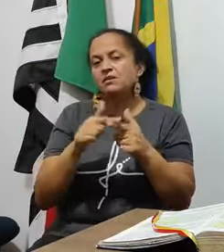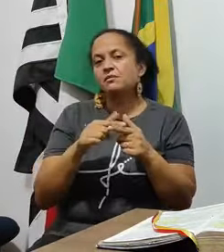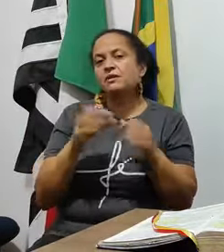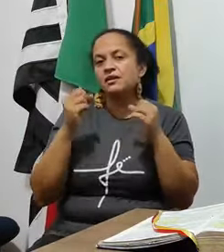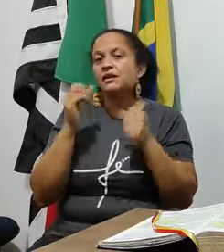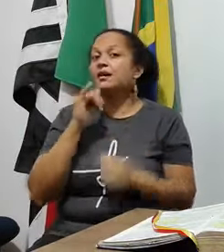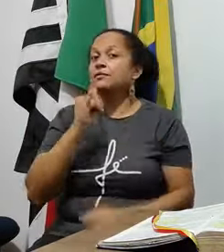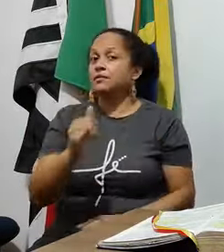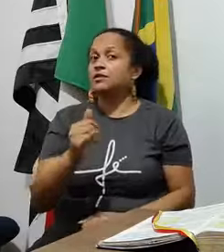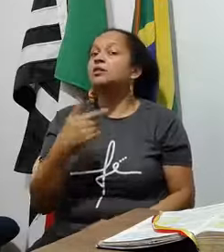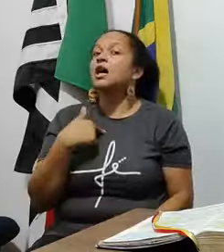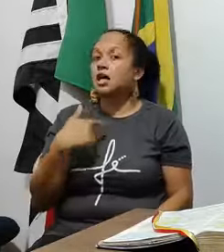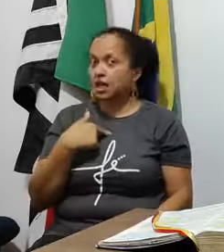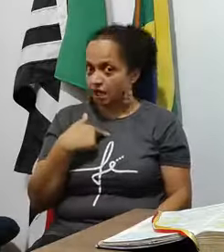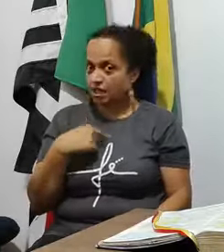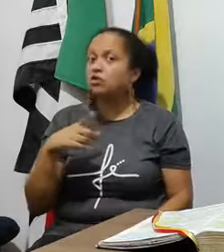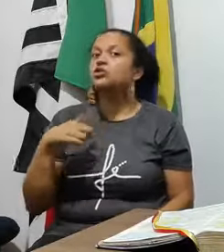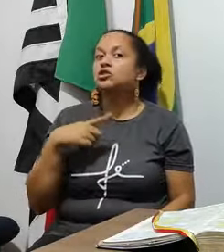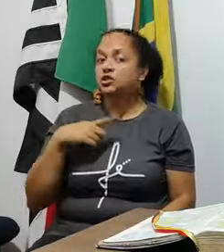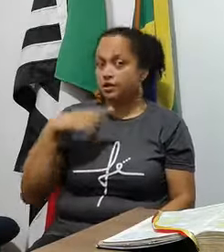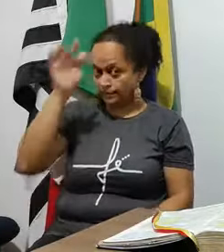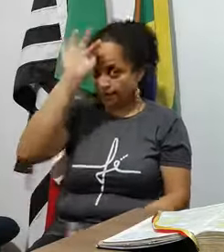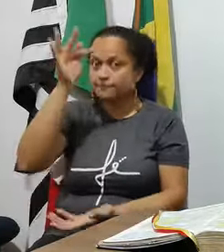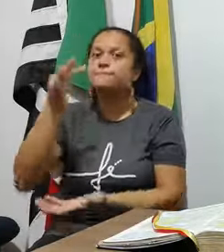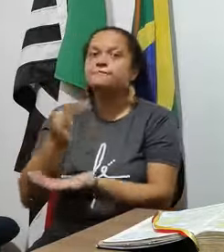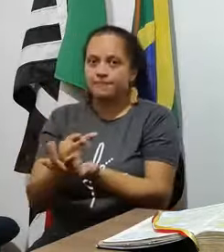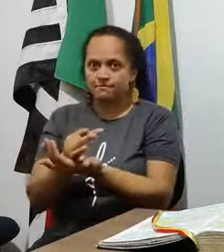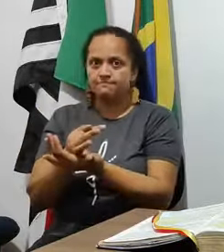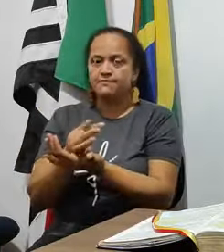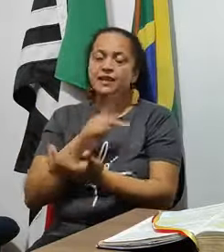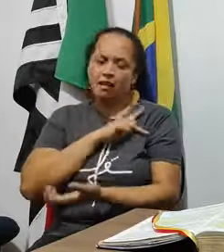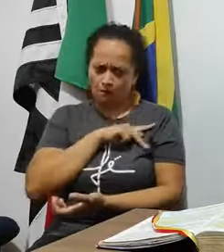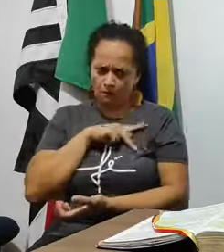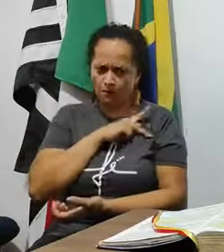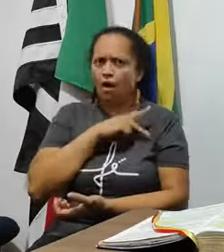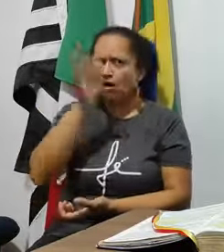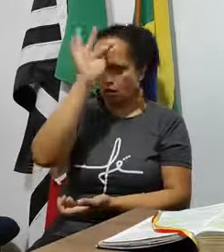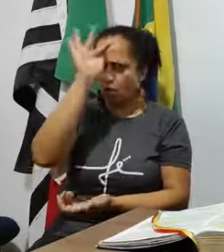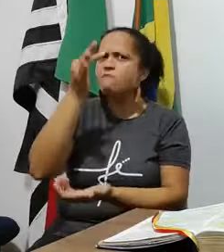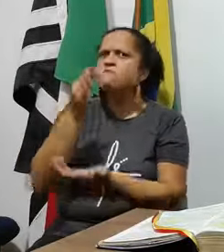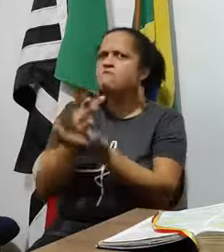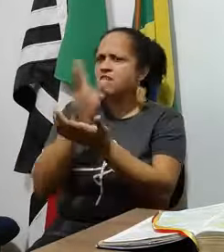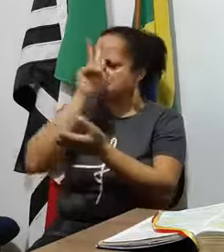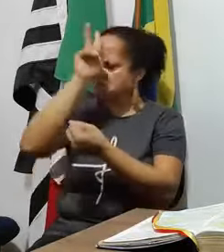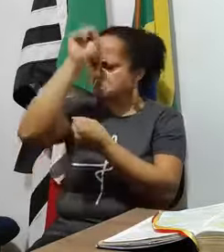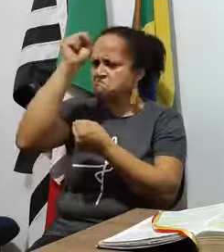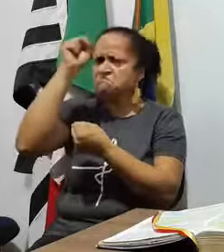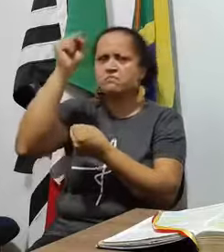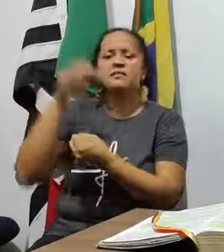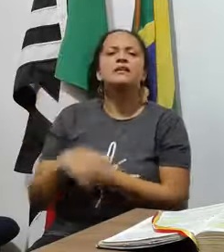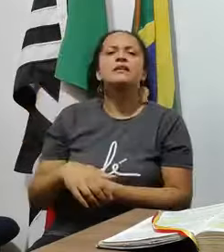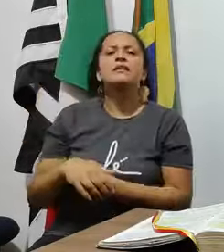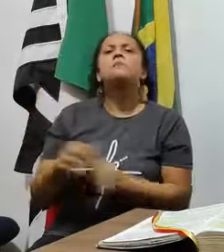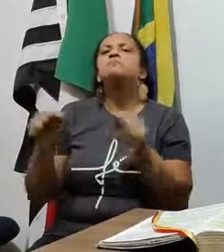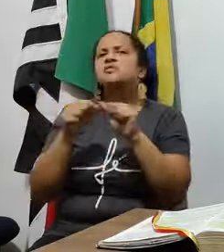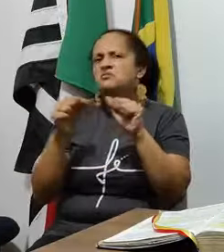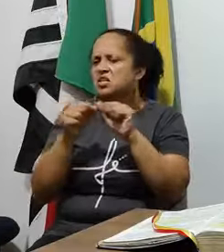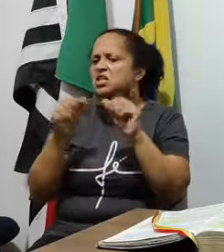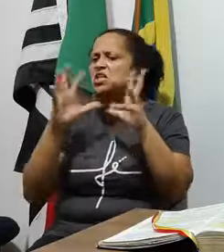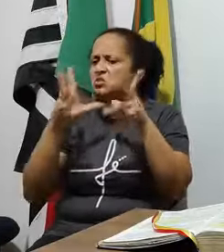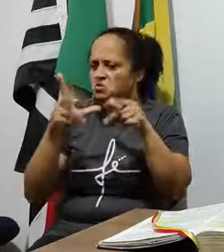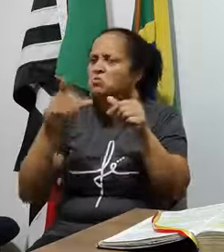fé, eu guardei firme a minha fé em Deus, completei a carreira que Deus